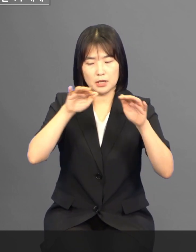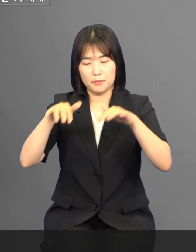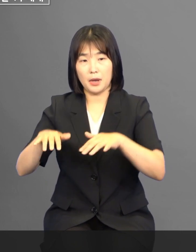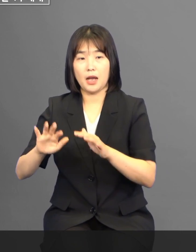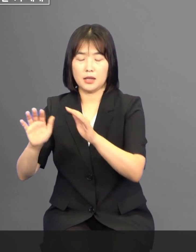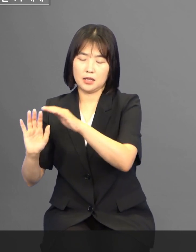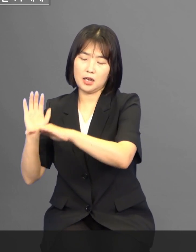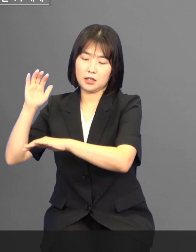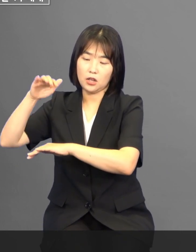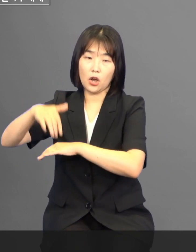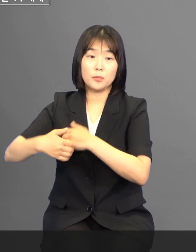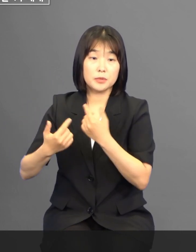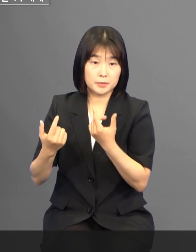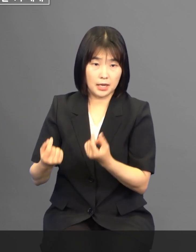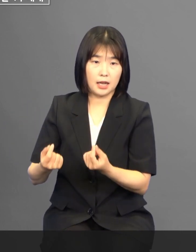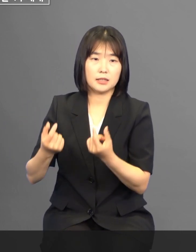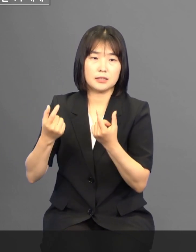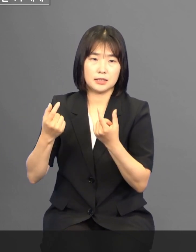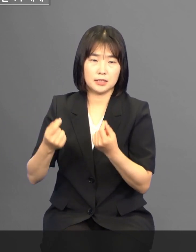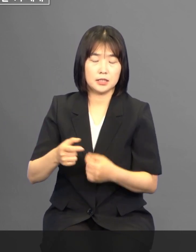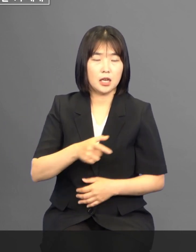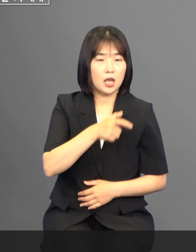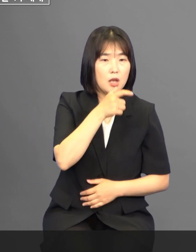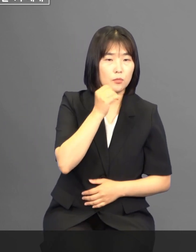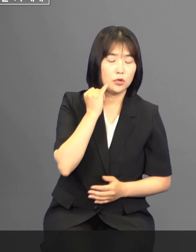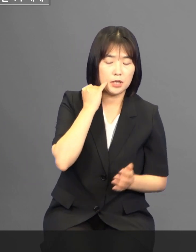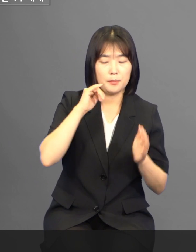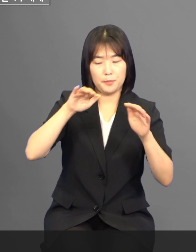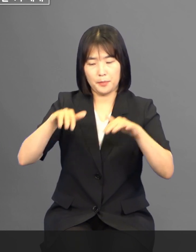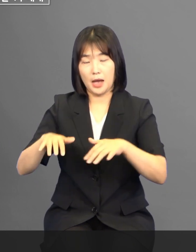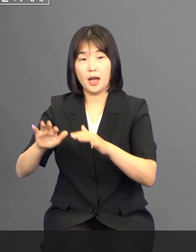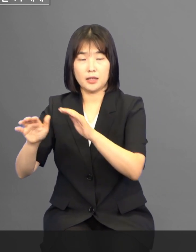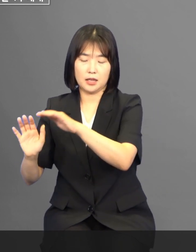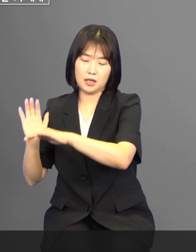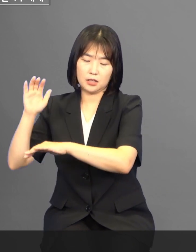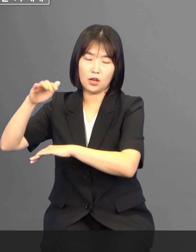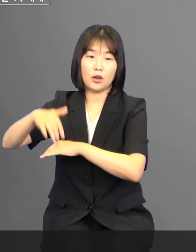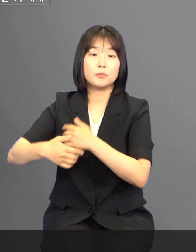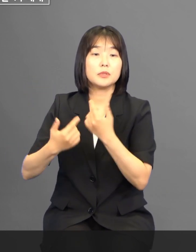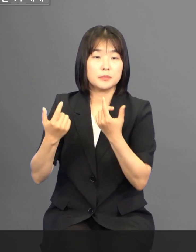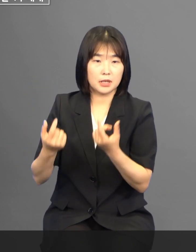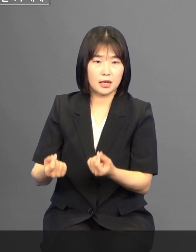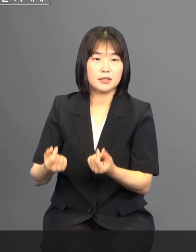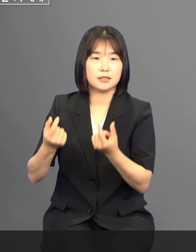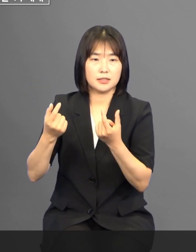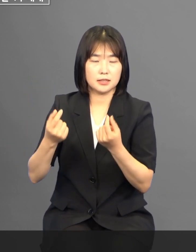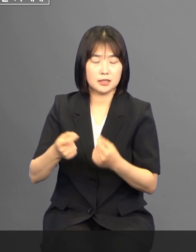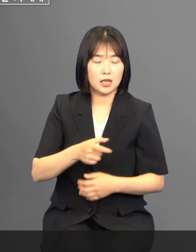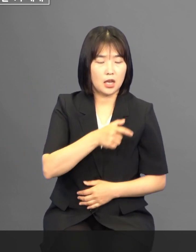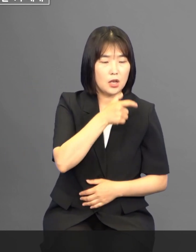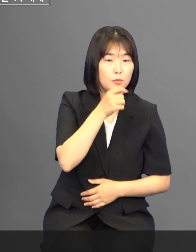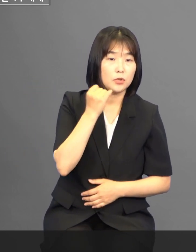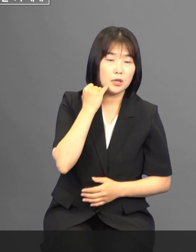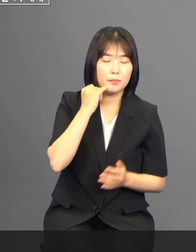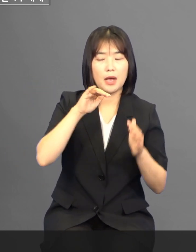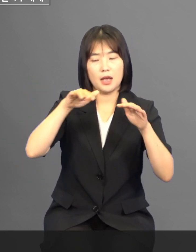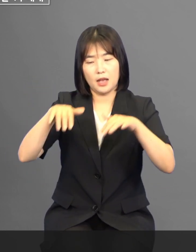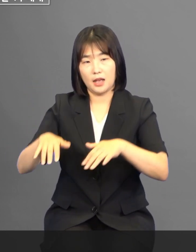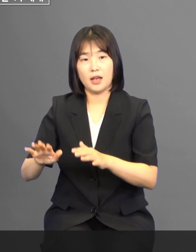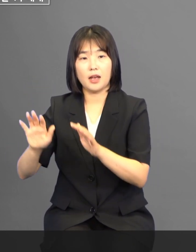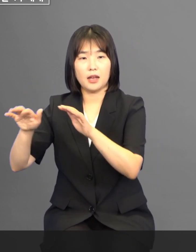물이 바다 덮음같이, 물이 바다 덮음같이,